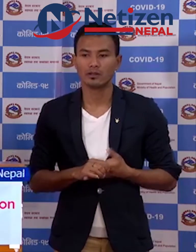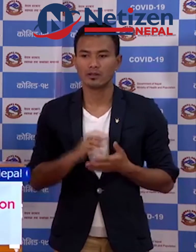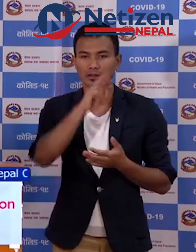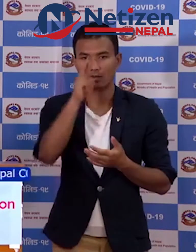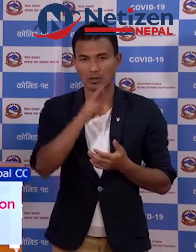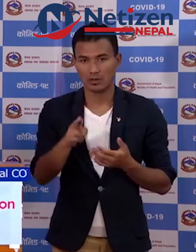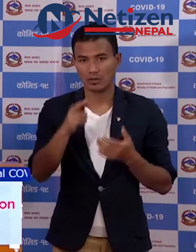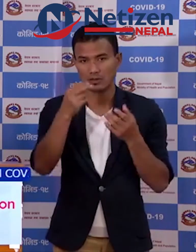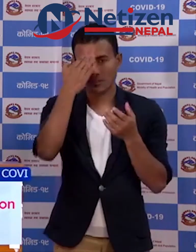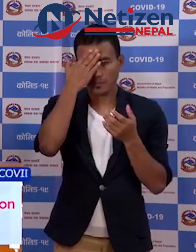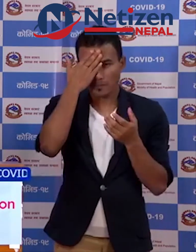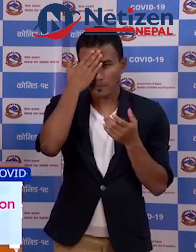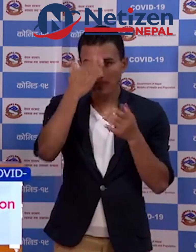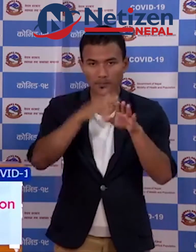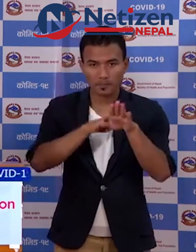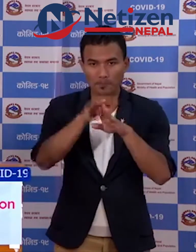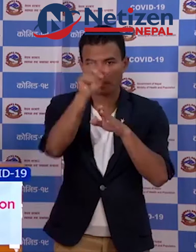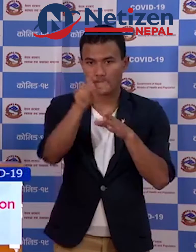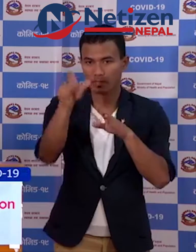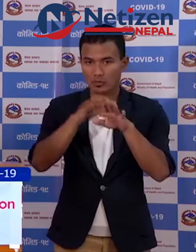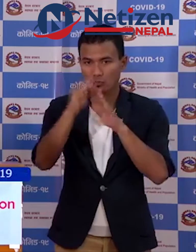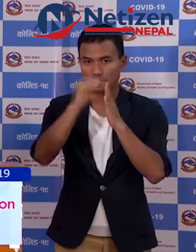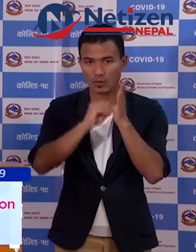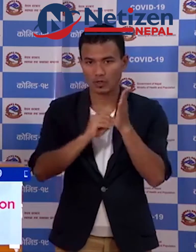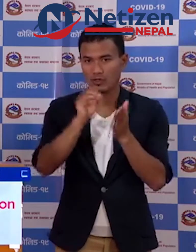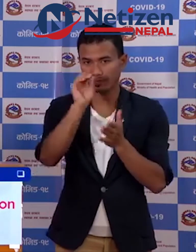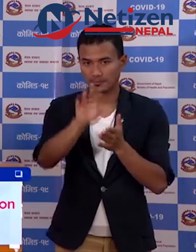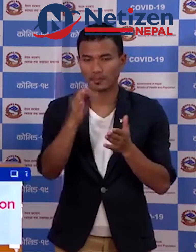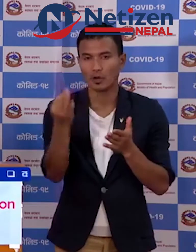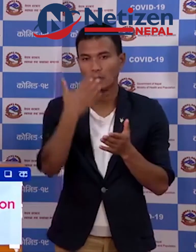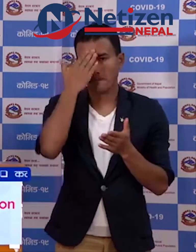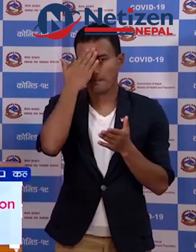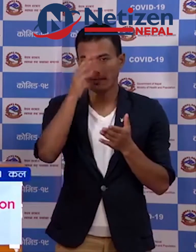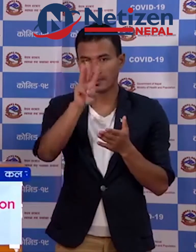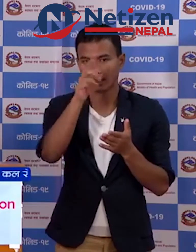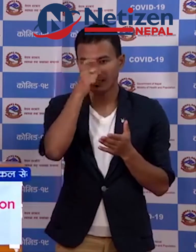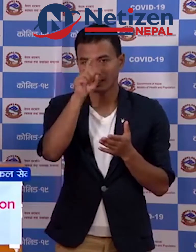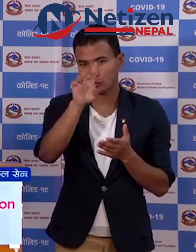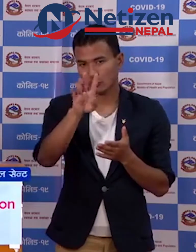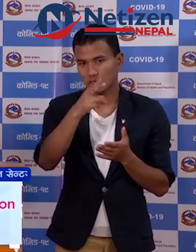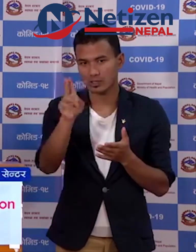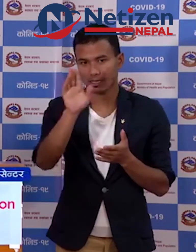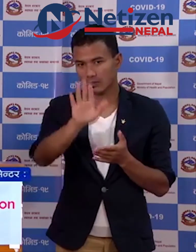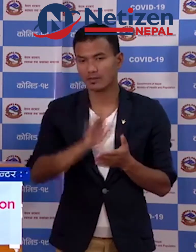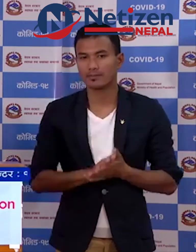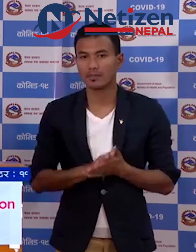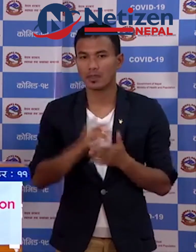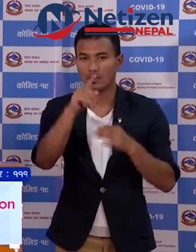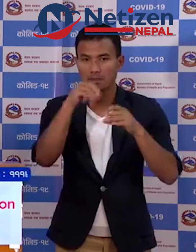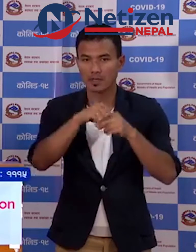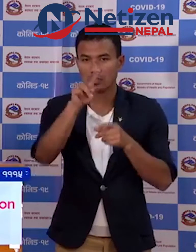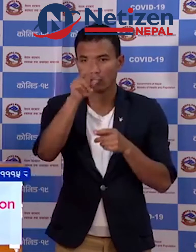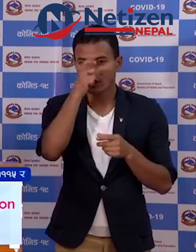र संक्रमित व्यक्तिहरूको विवरण यस प्रकार छ। नयाँ संक्रमित 314 जना हुनुहुन्छ,